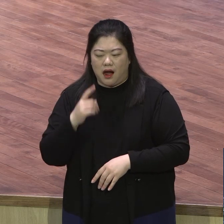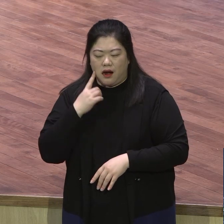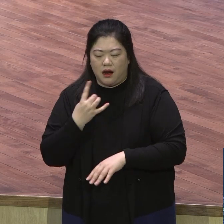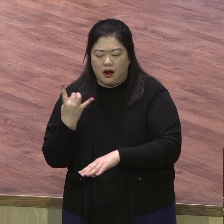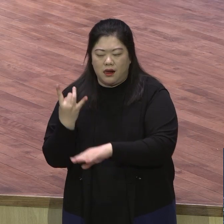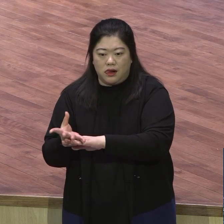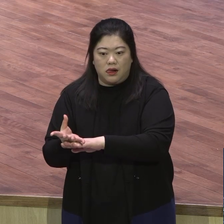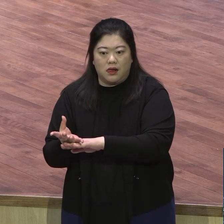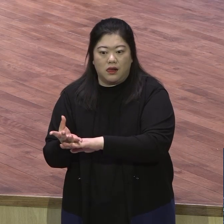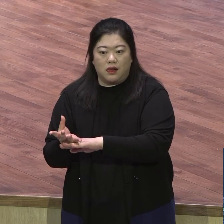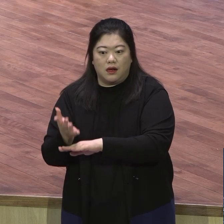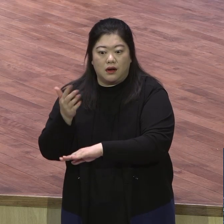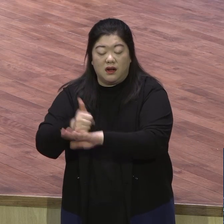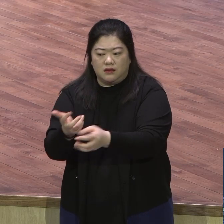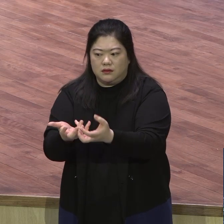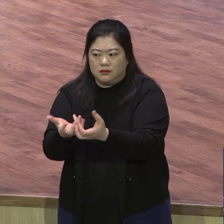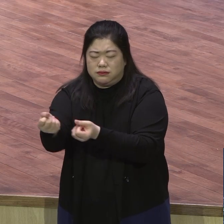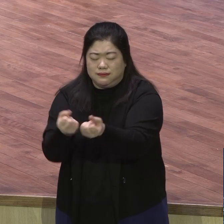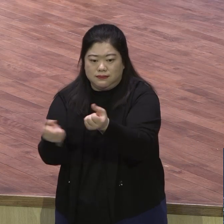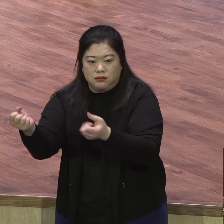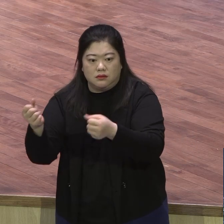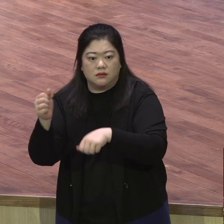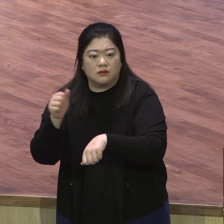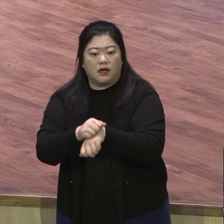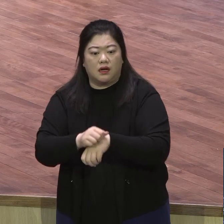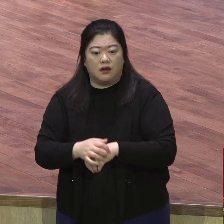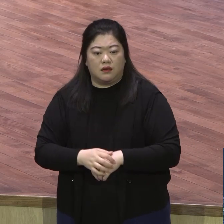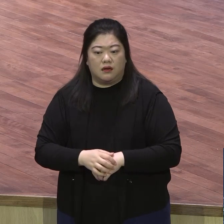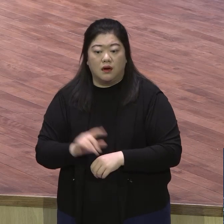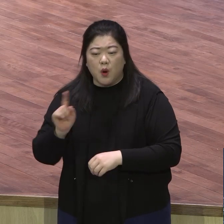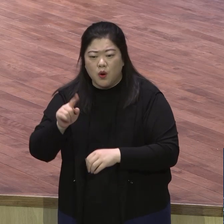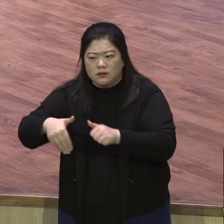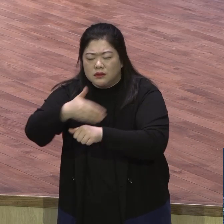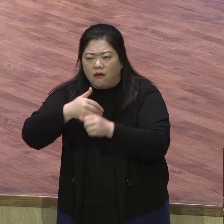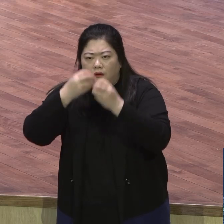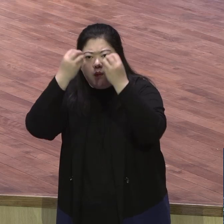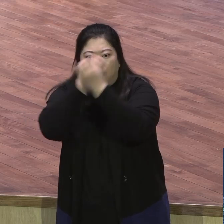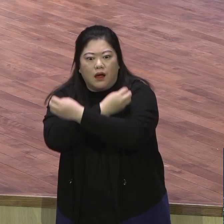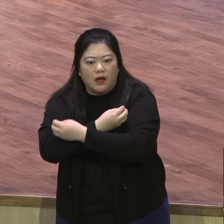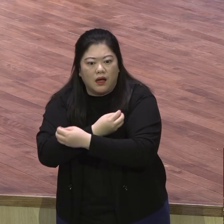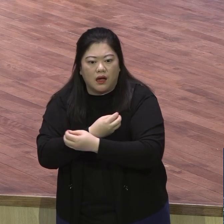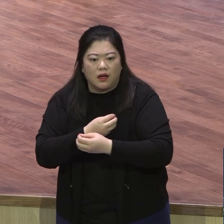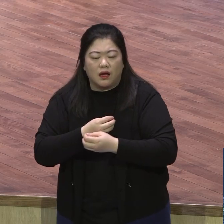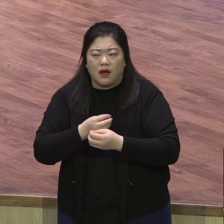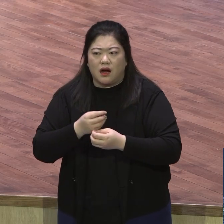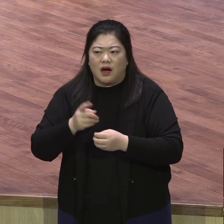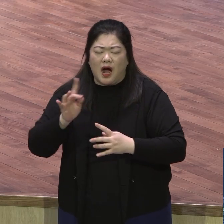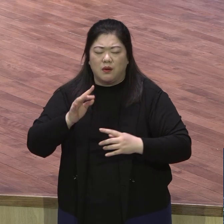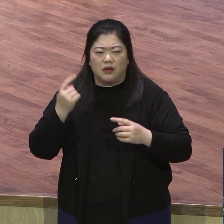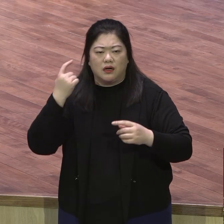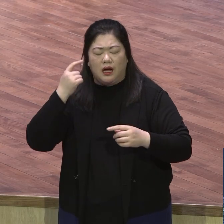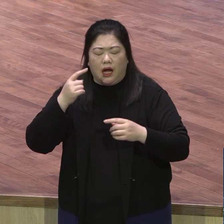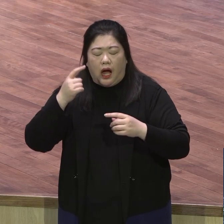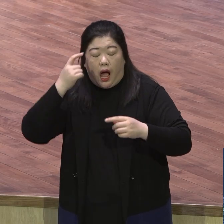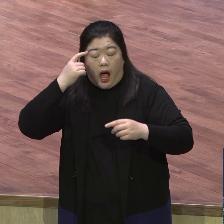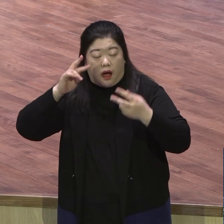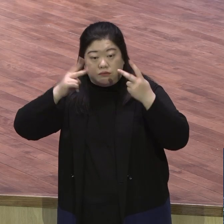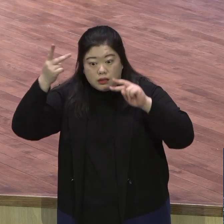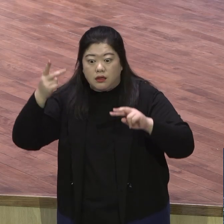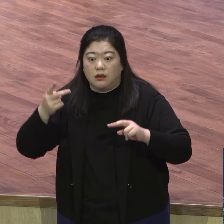이간자입니다. 어떻게 이간시키니까? 오해하도록 만들어버립니다. 사단의 주특기의 오해식니다.